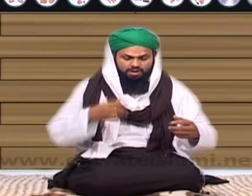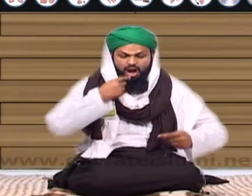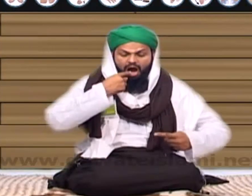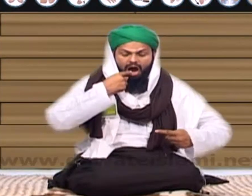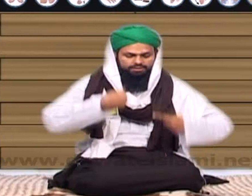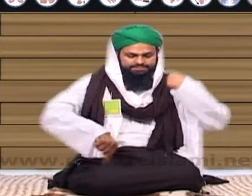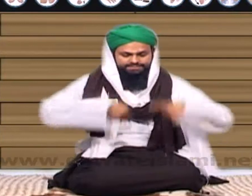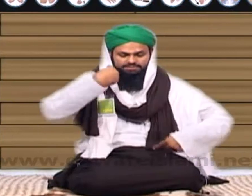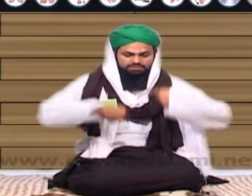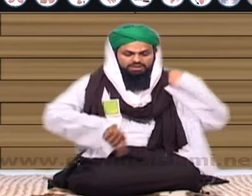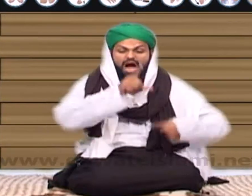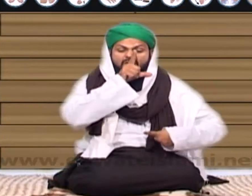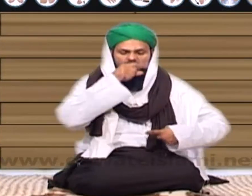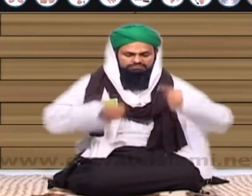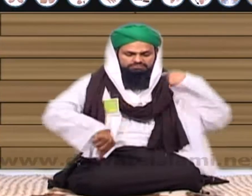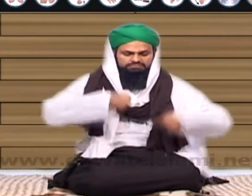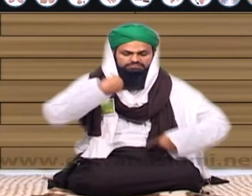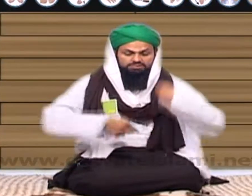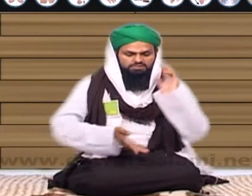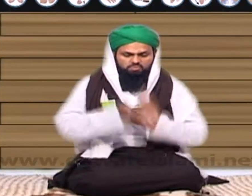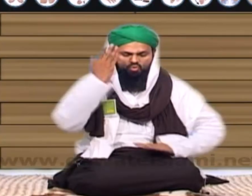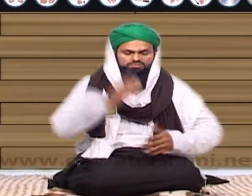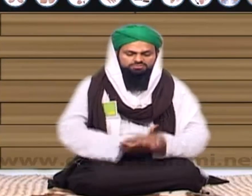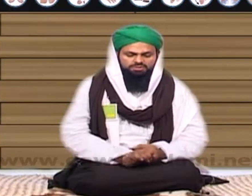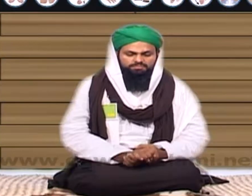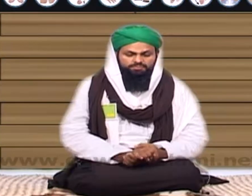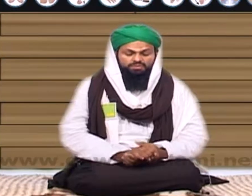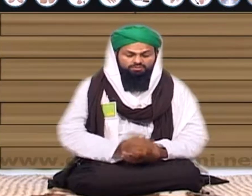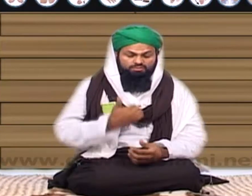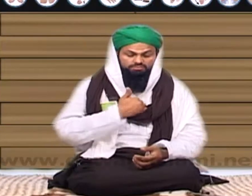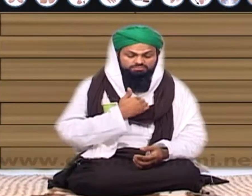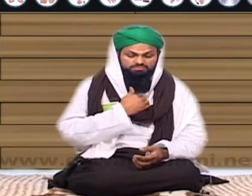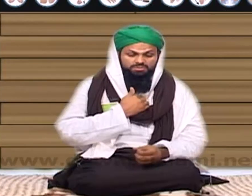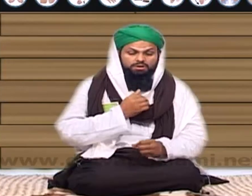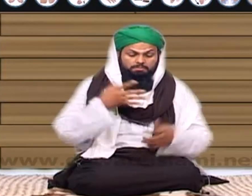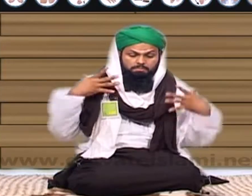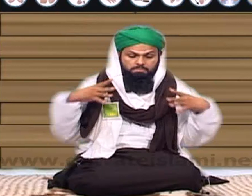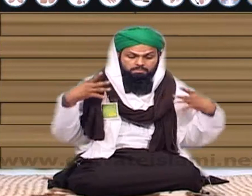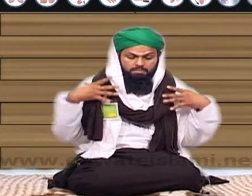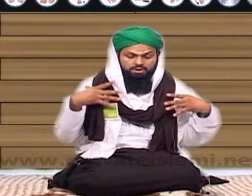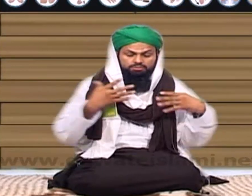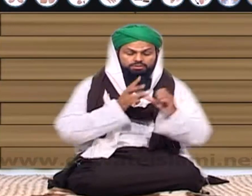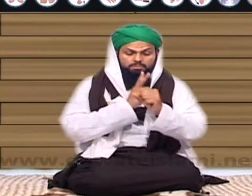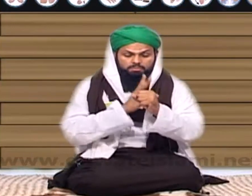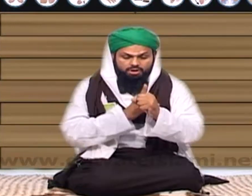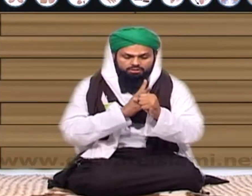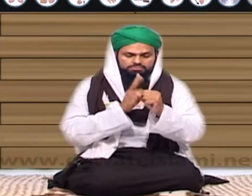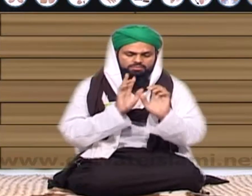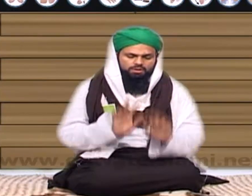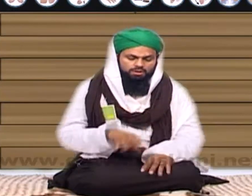اس کے خون کا بڑھ جاتا ہے, مطلب دوران جو ہے بڑھ جاتا ہے اور پورا زور لگتا ہے, تو اس کو محنت پڑتی ہے, تو